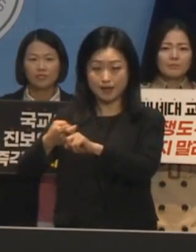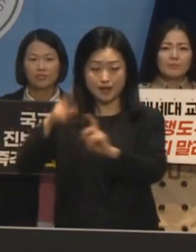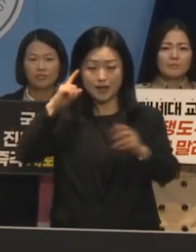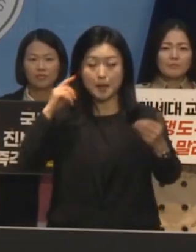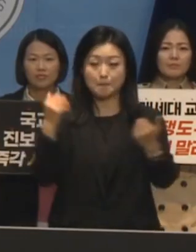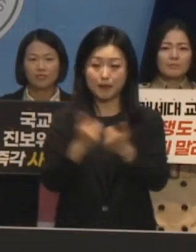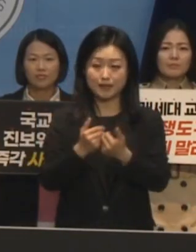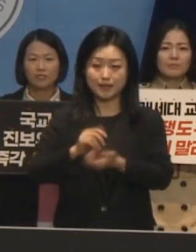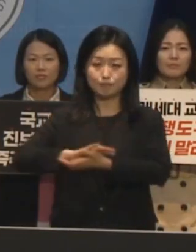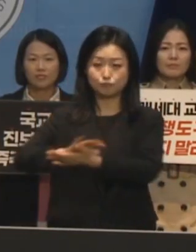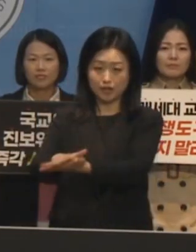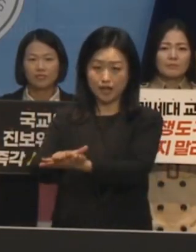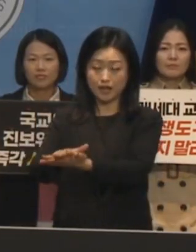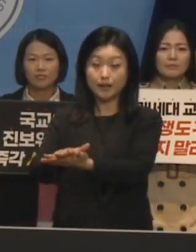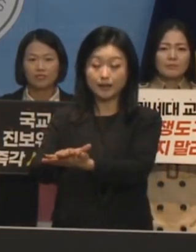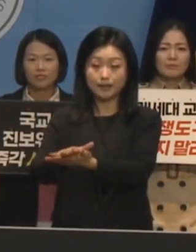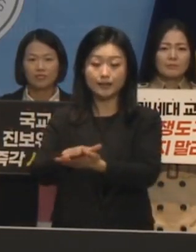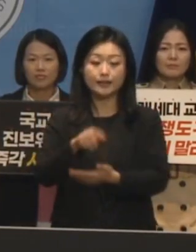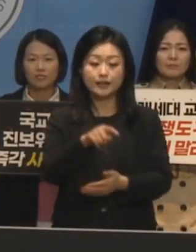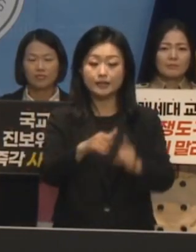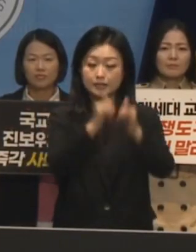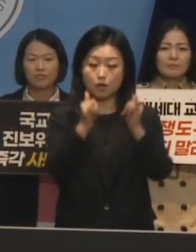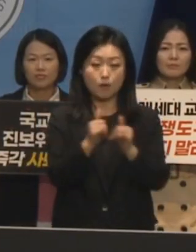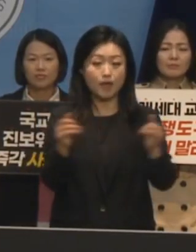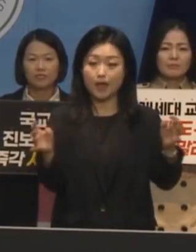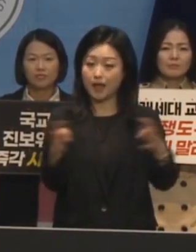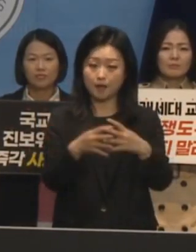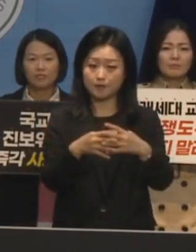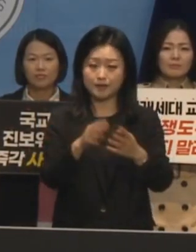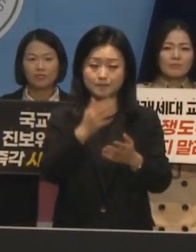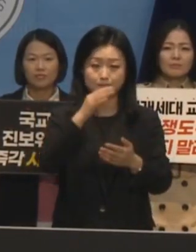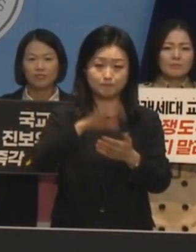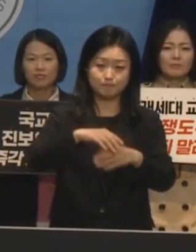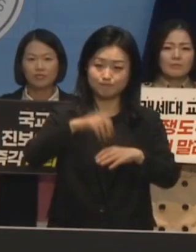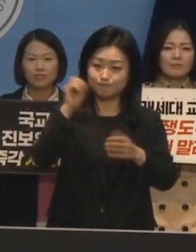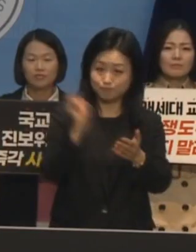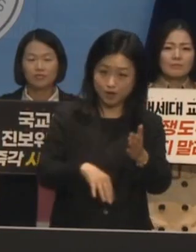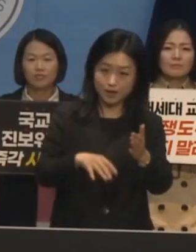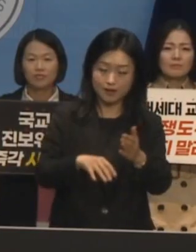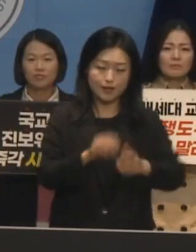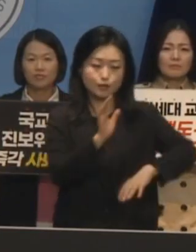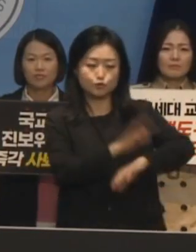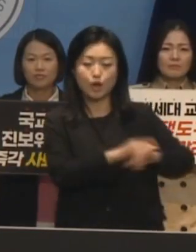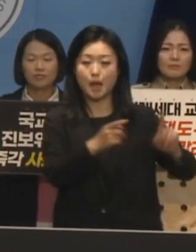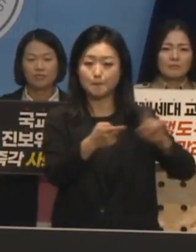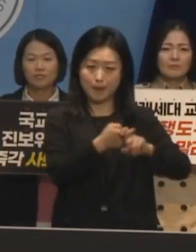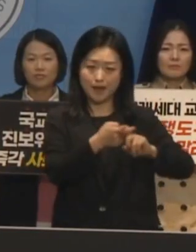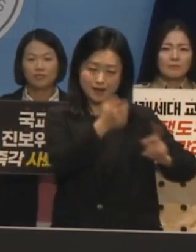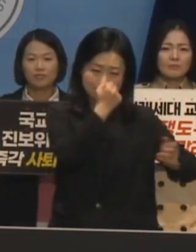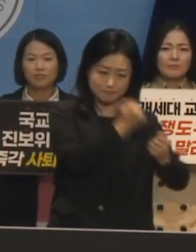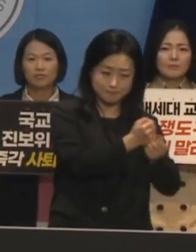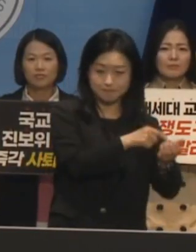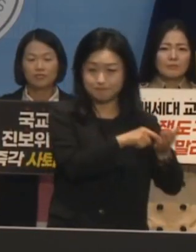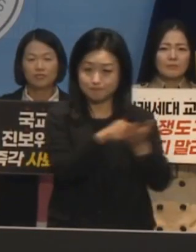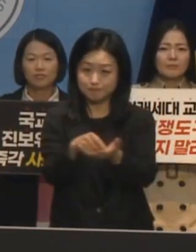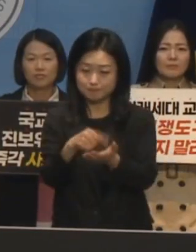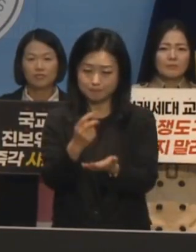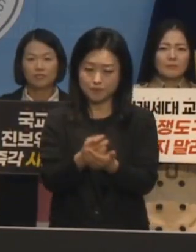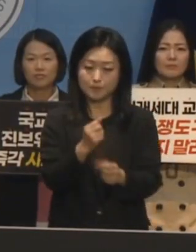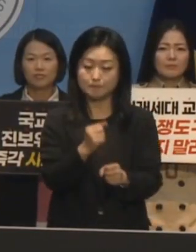반대를 묵살한 채 사회적 합의 과정을 생략하고 좌파 진영의 일방적인 밀어붙이기식 법 개정을